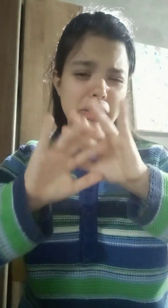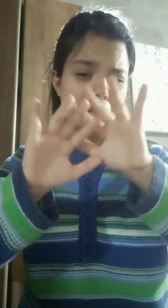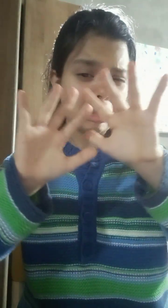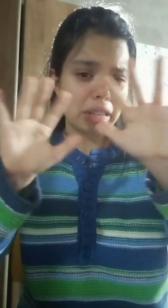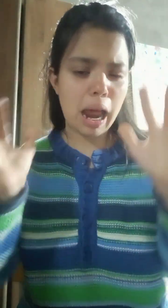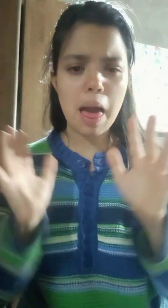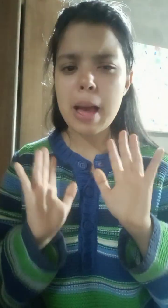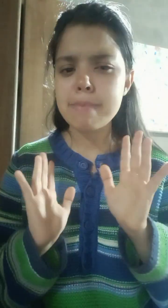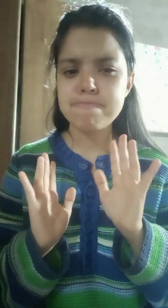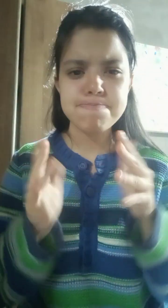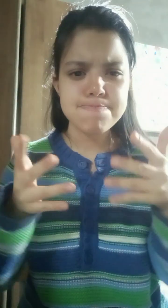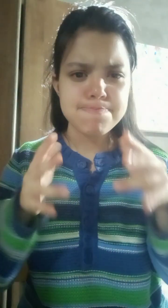cerebro.